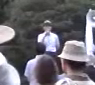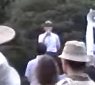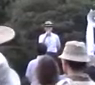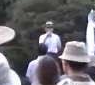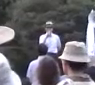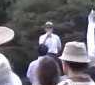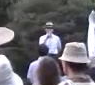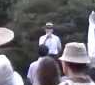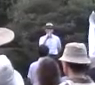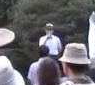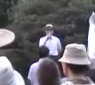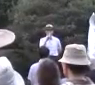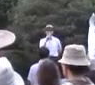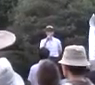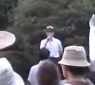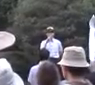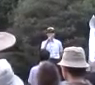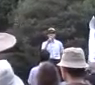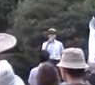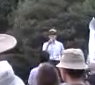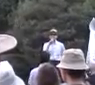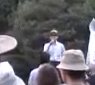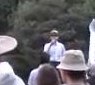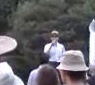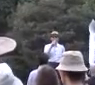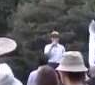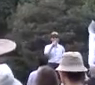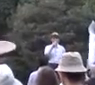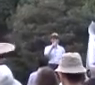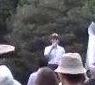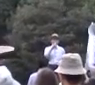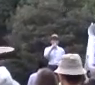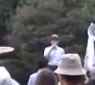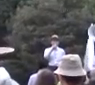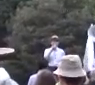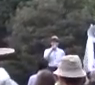伝する場所でした。私はそこに行って、